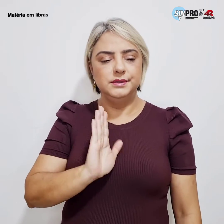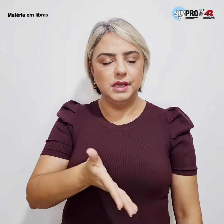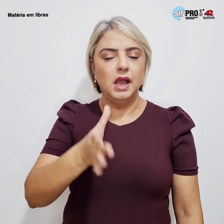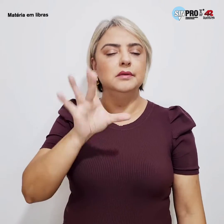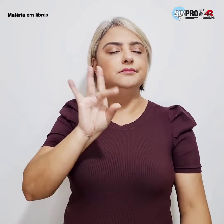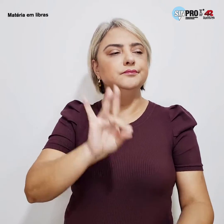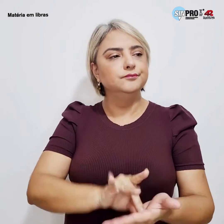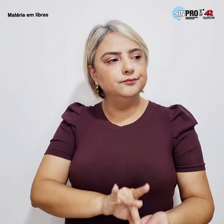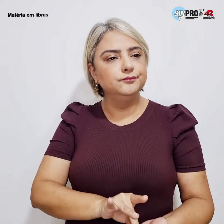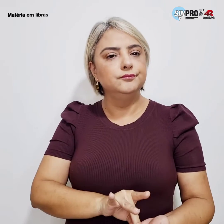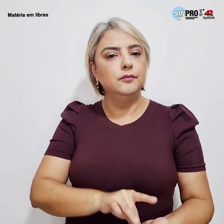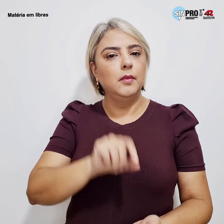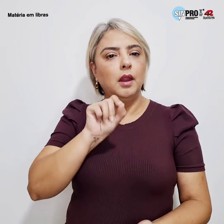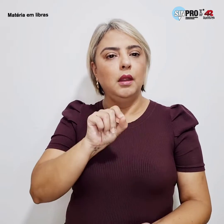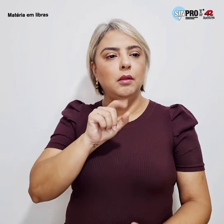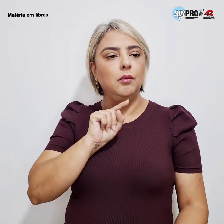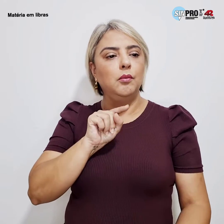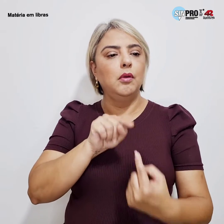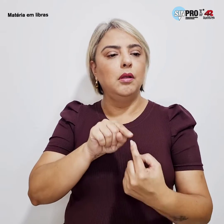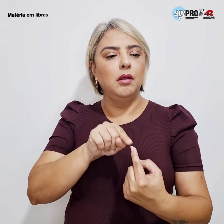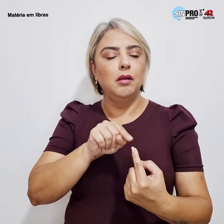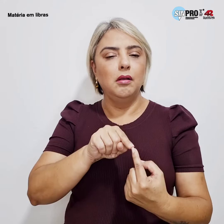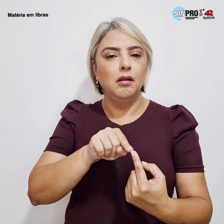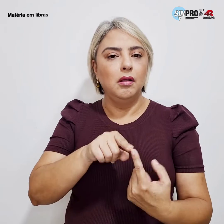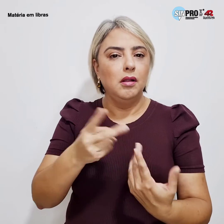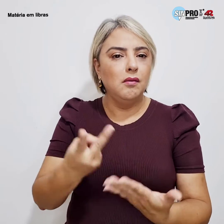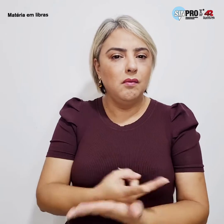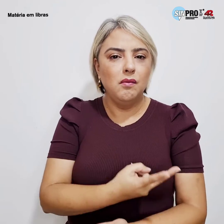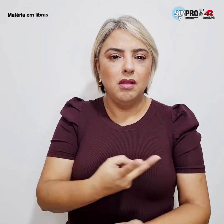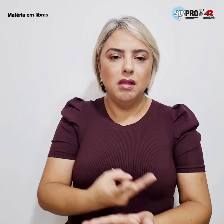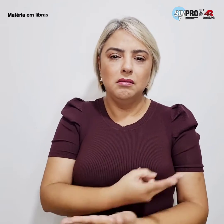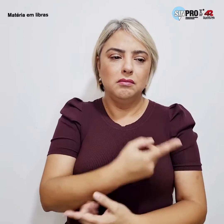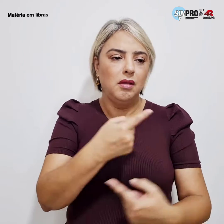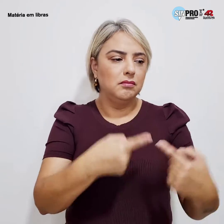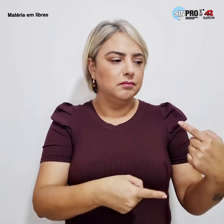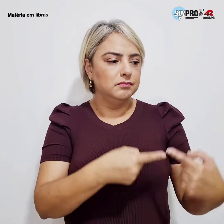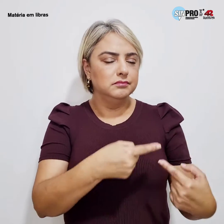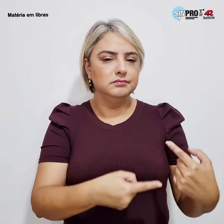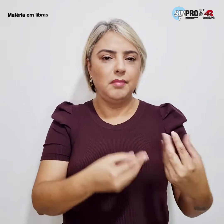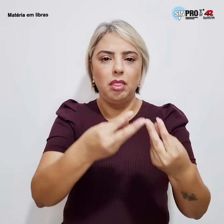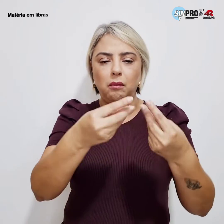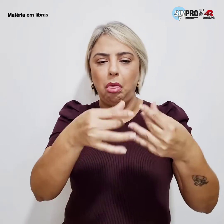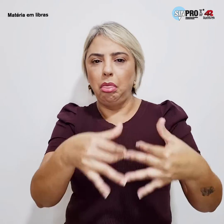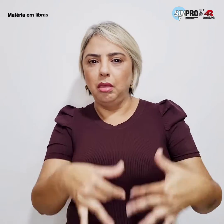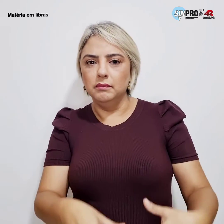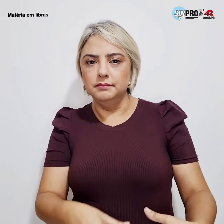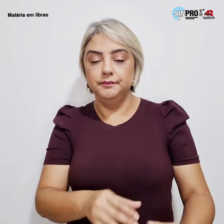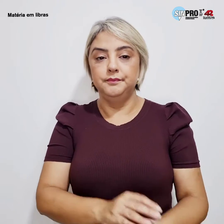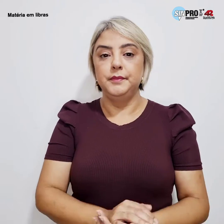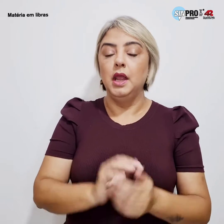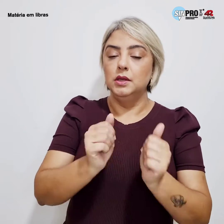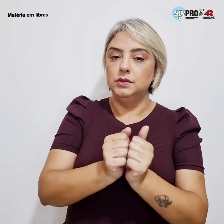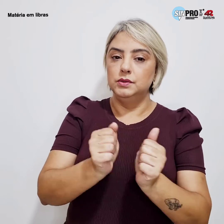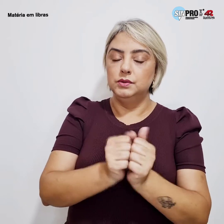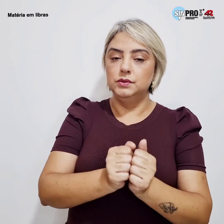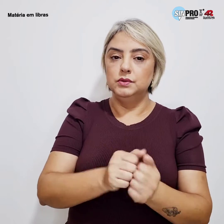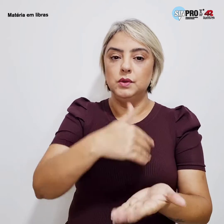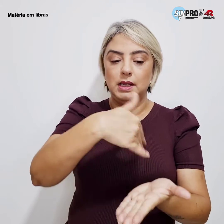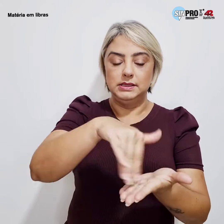configurou num sinal inequívoco de uma política de desmonte. Junto com a SECAD, acabou